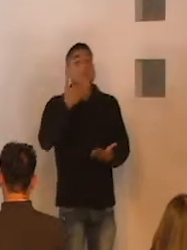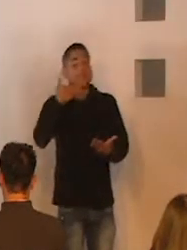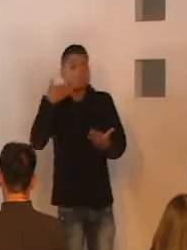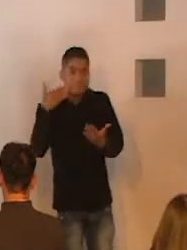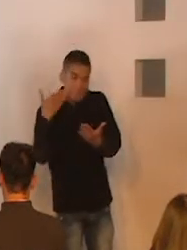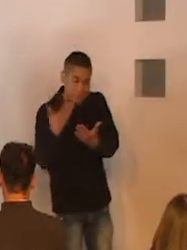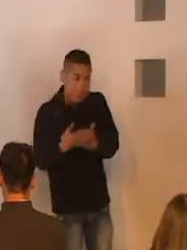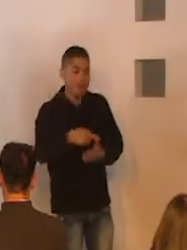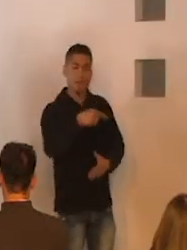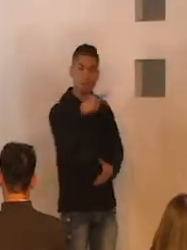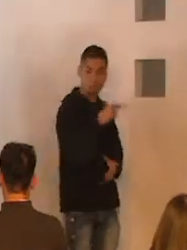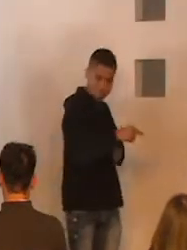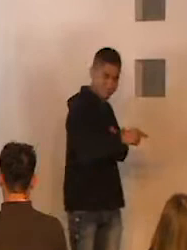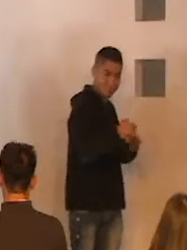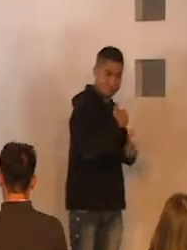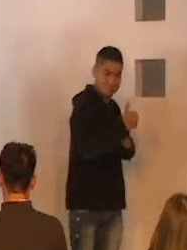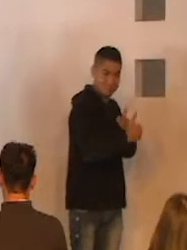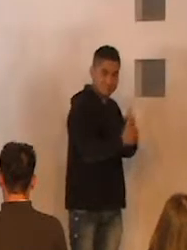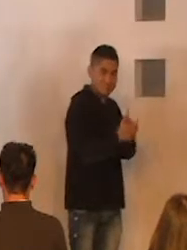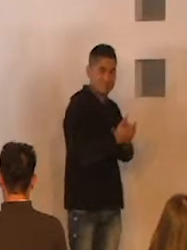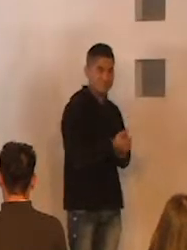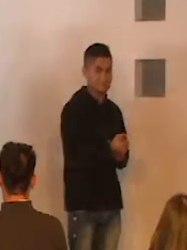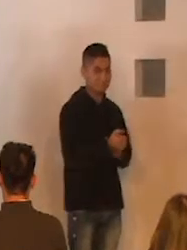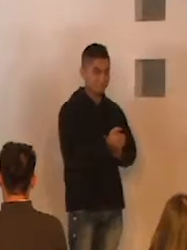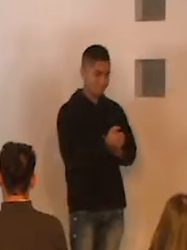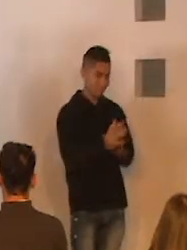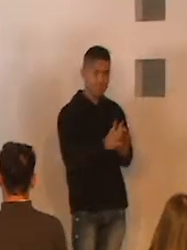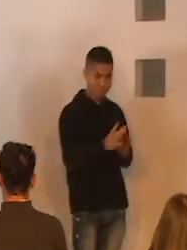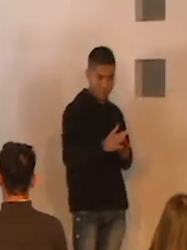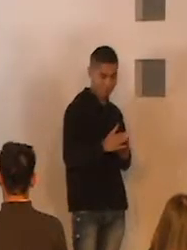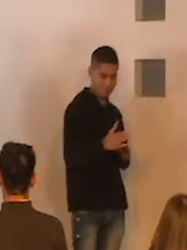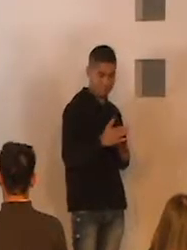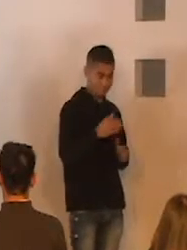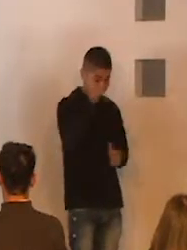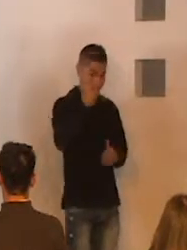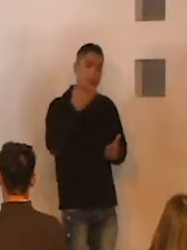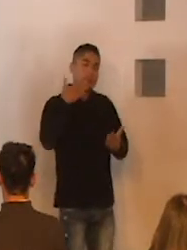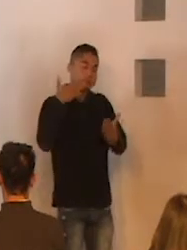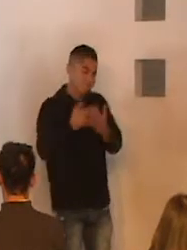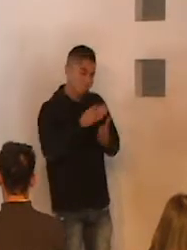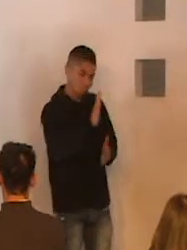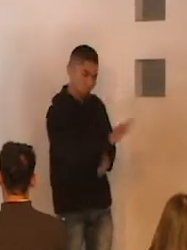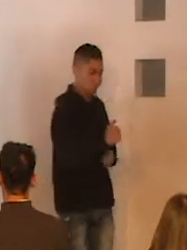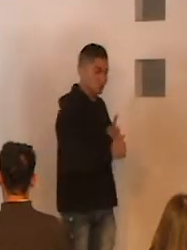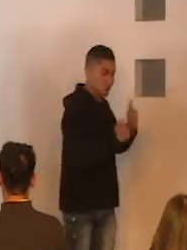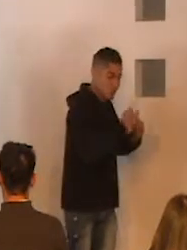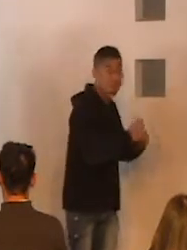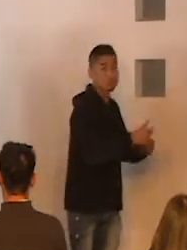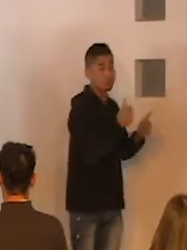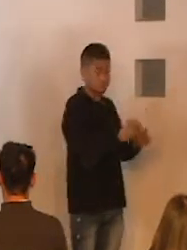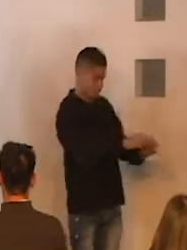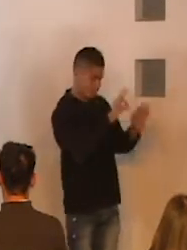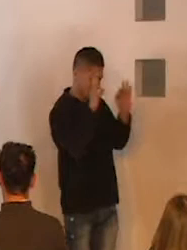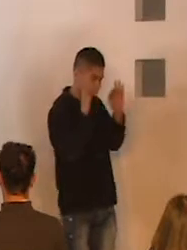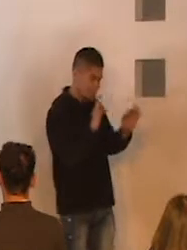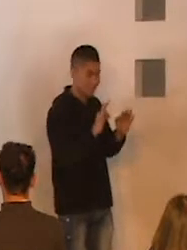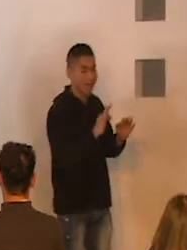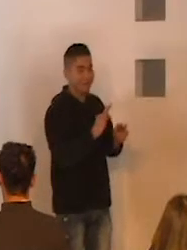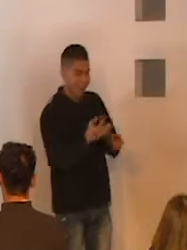de permitirles, entre todo el material que uno fue recolectando y recopilando en la especialización y gracias a los docentes,